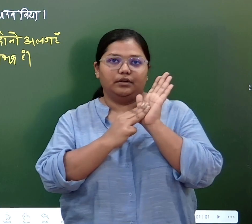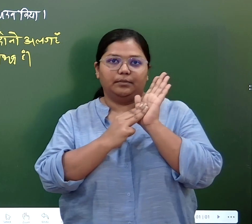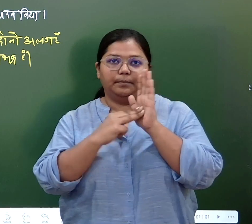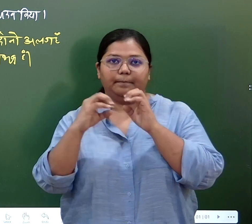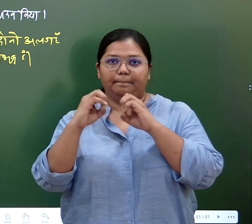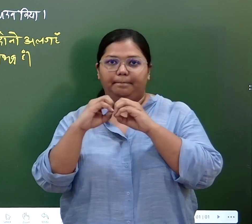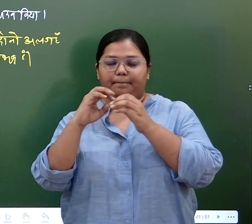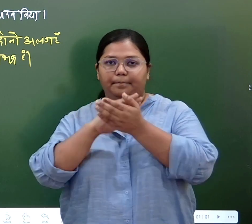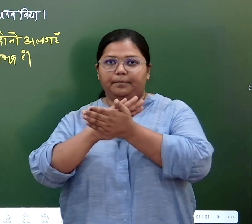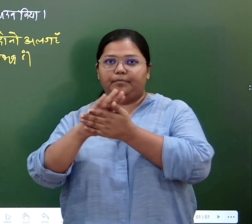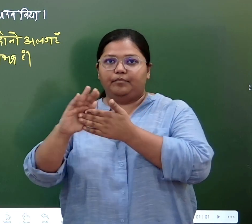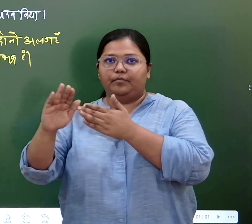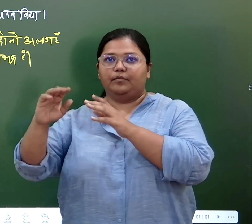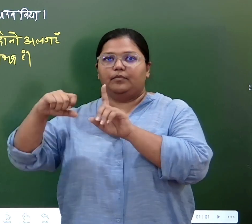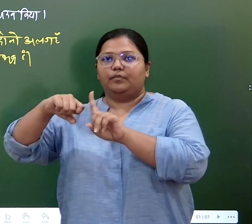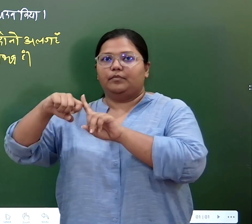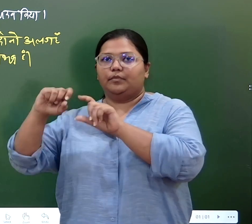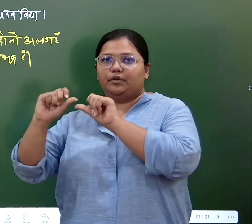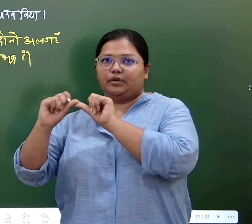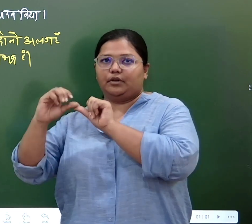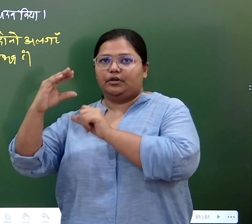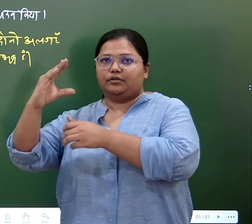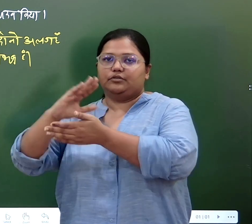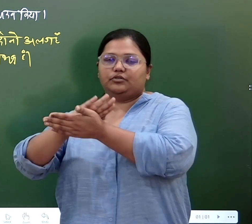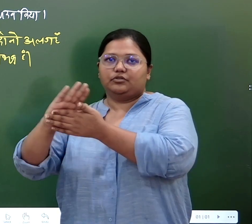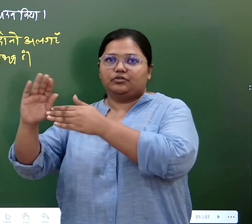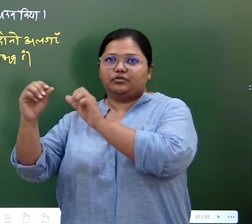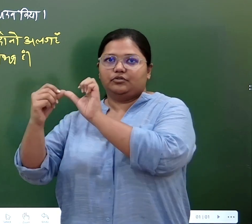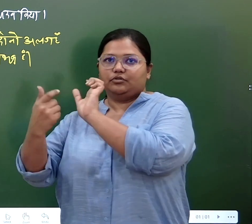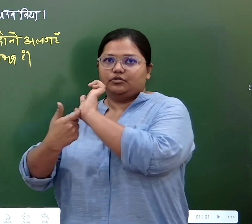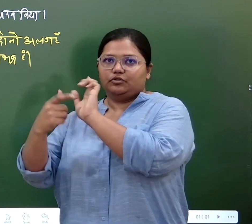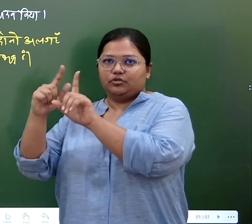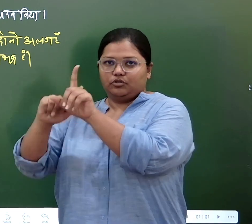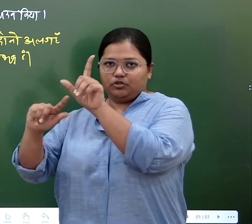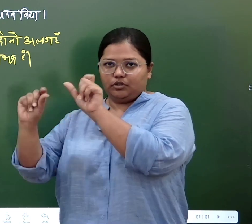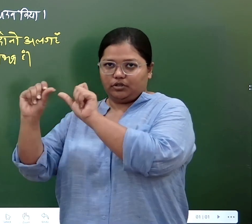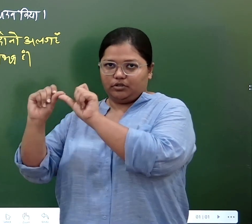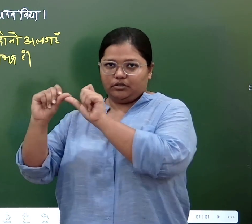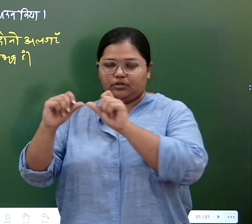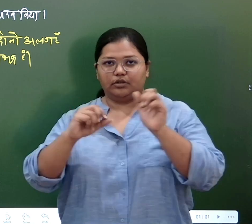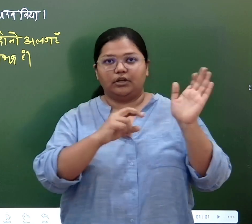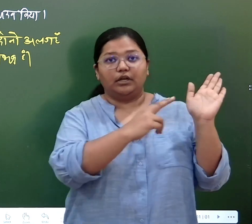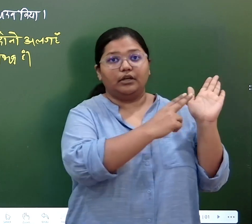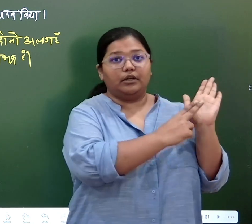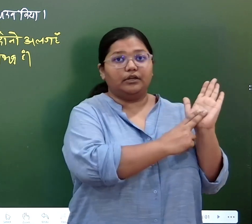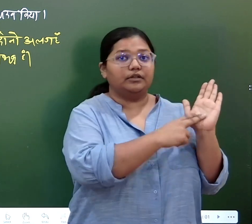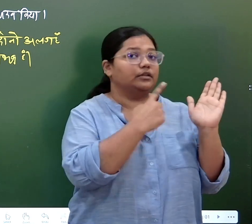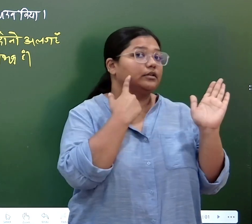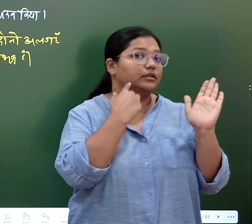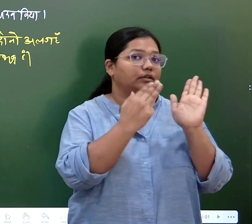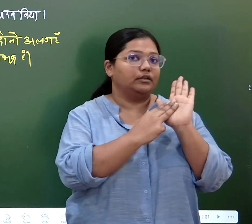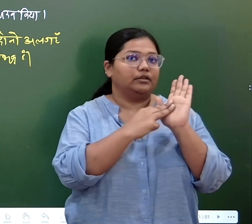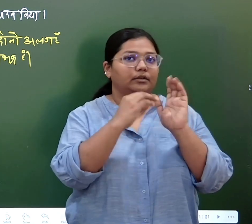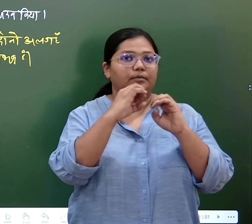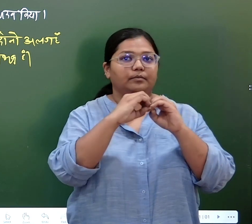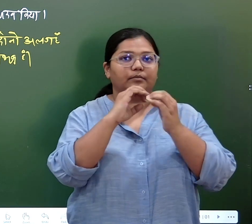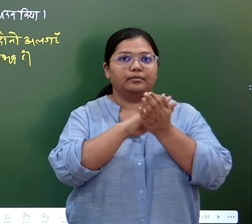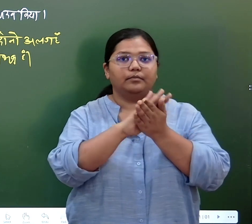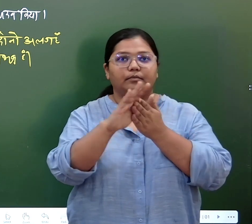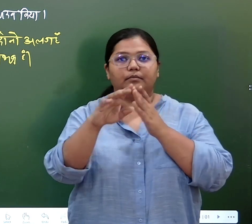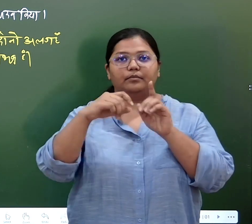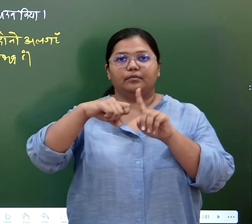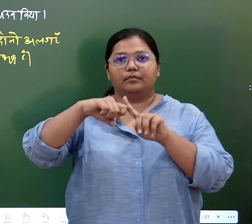अब ये निम्बकाचार्य जी ने क्या बोला, निम्बकाचार्य जी ने बोला द्वैता द्वैतवाद,